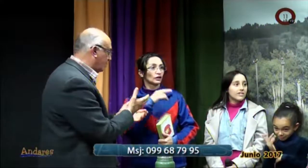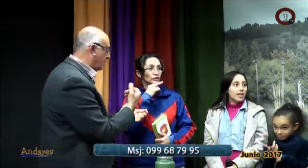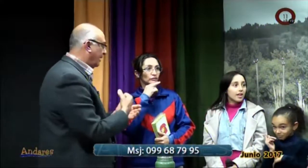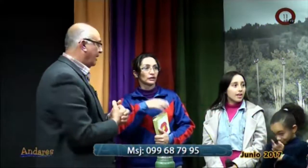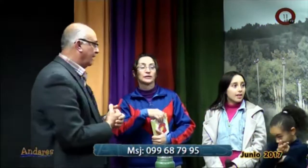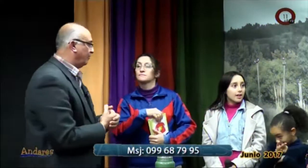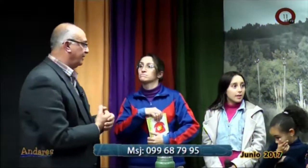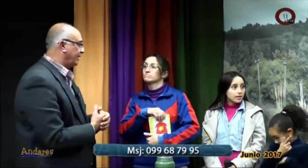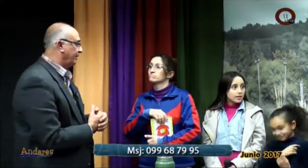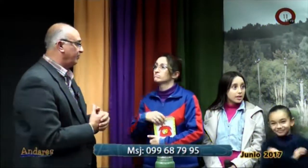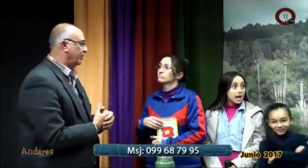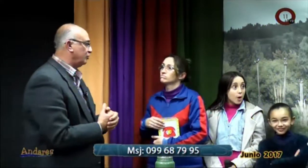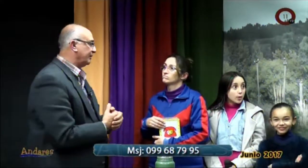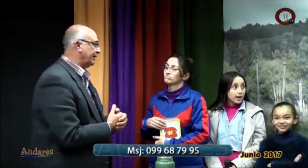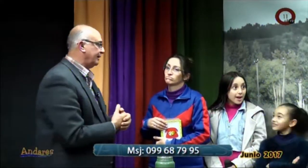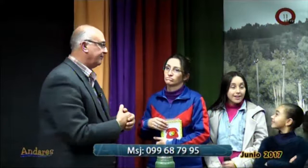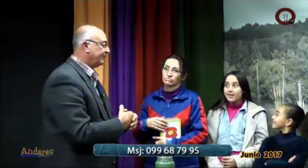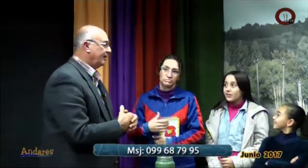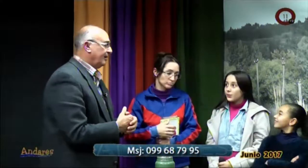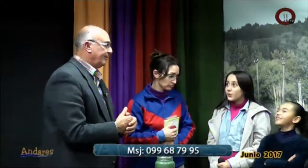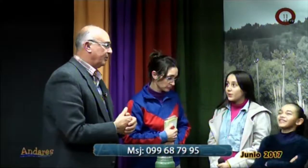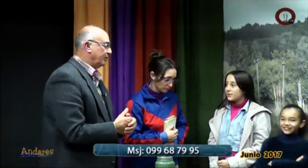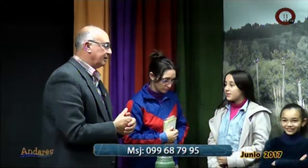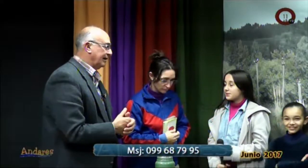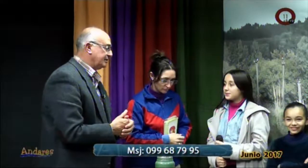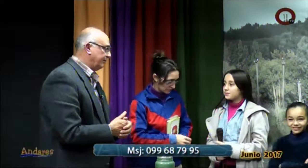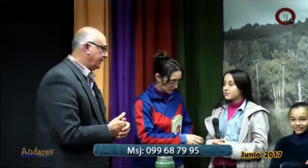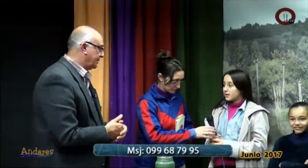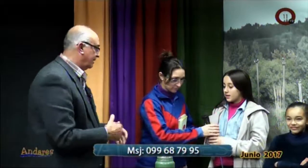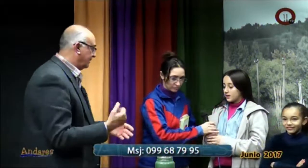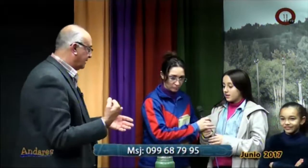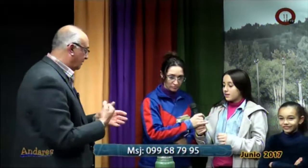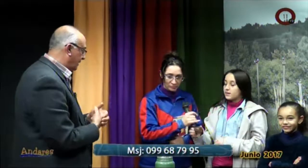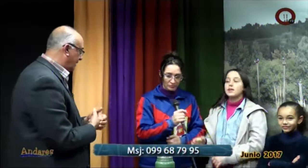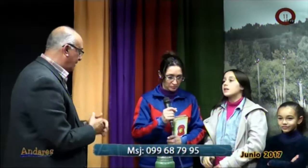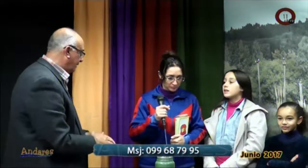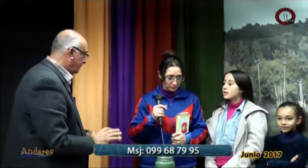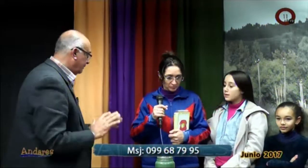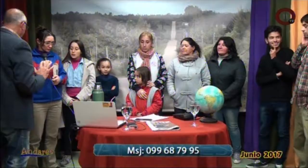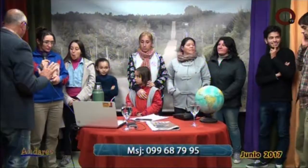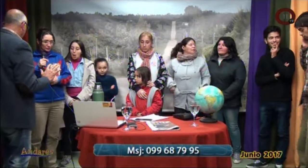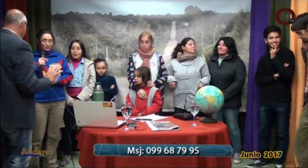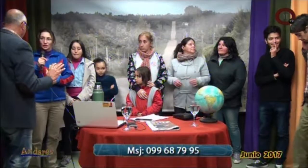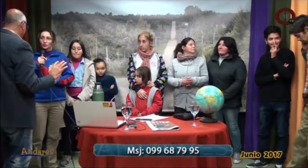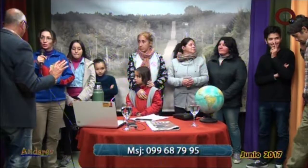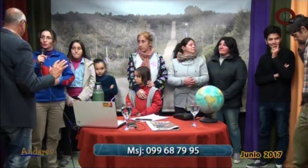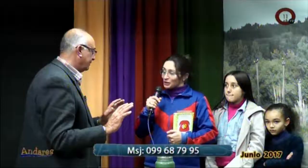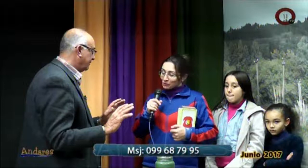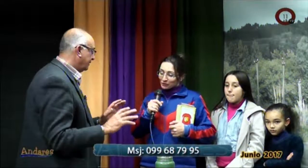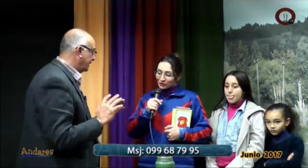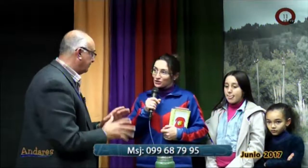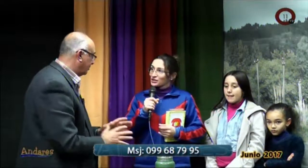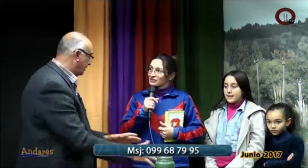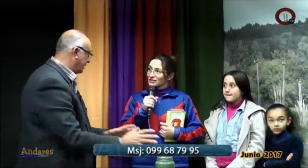agradezco a la comunidad que vino un poquito más tarde Porque hoy estaba la señora ministra y está Laura Lial ahí Buenas noches, gracias por venir